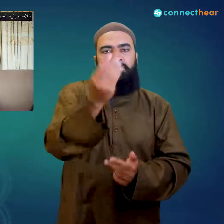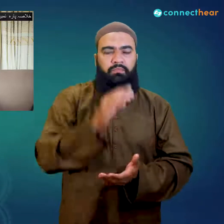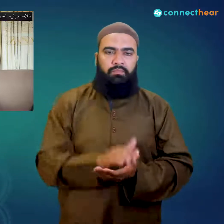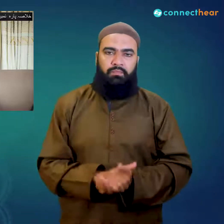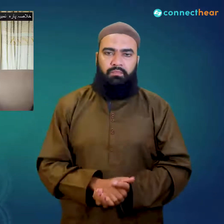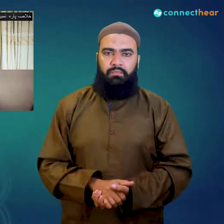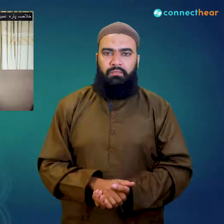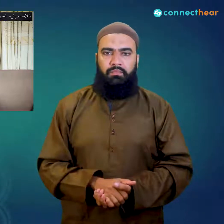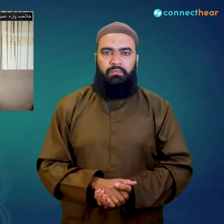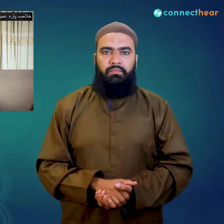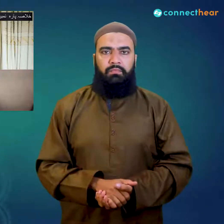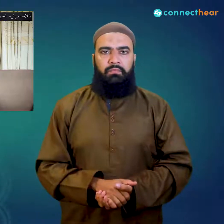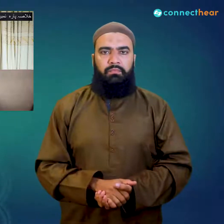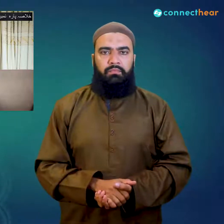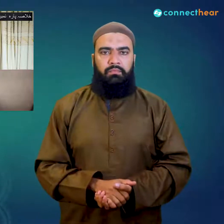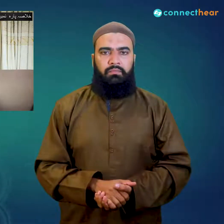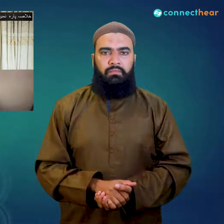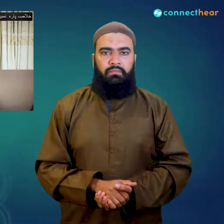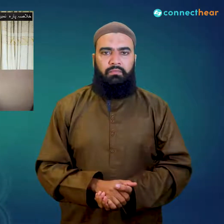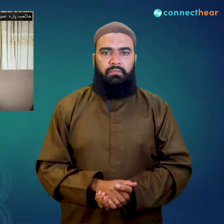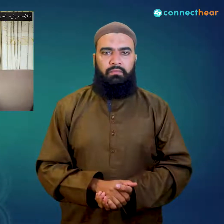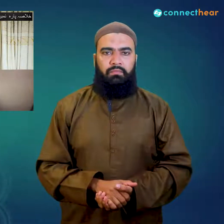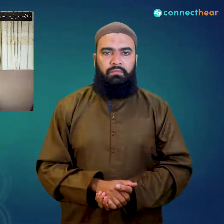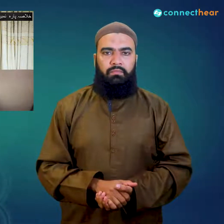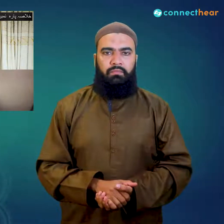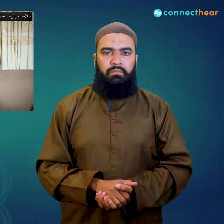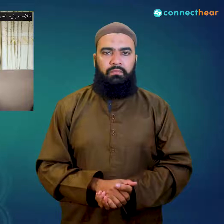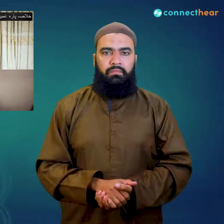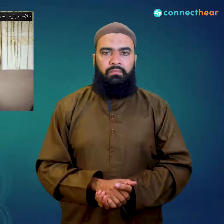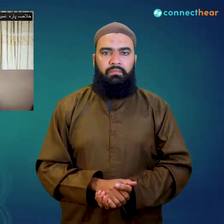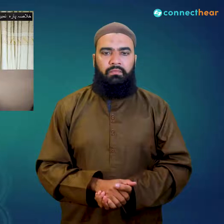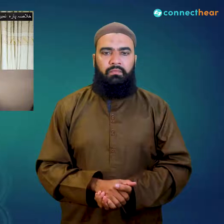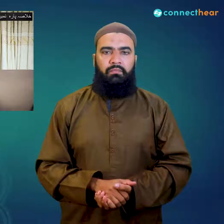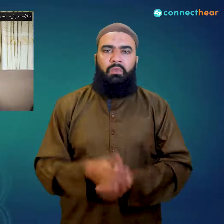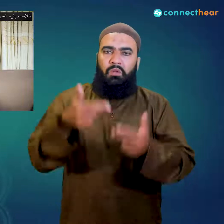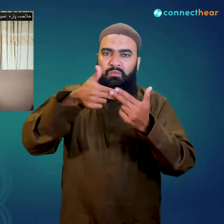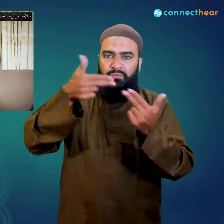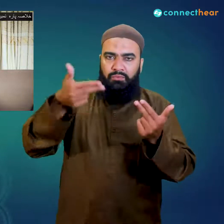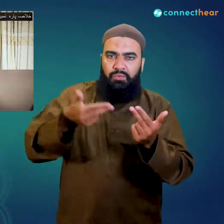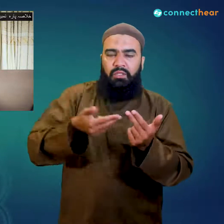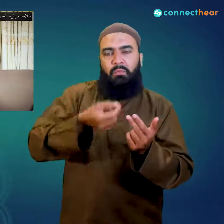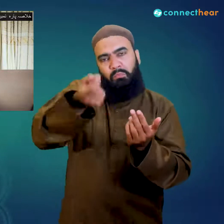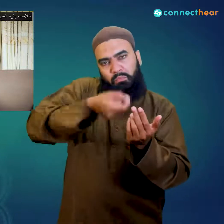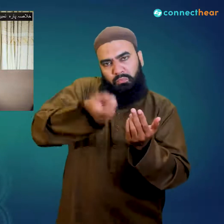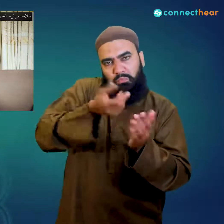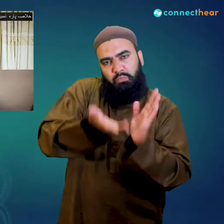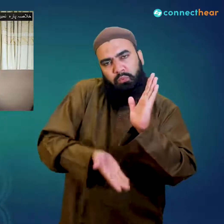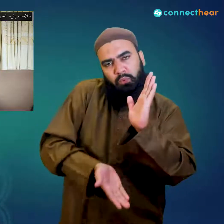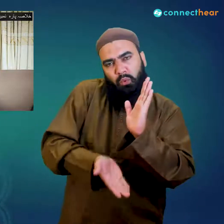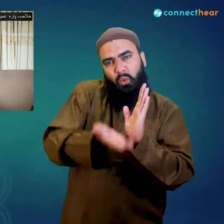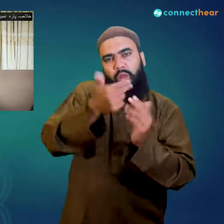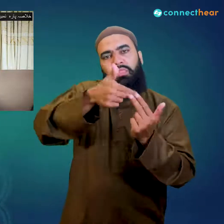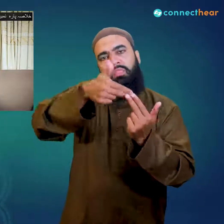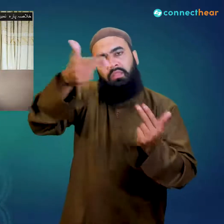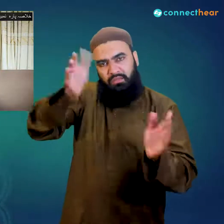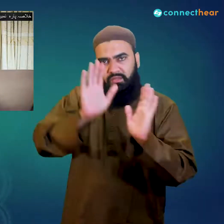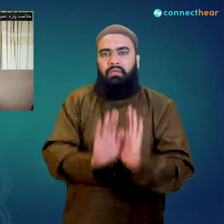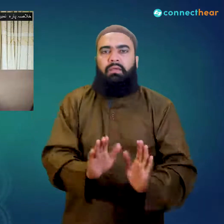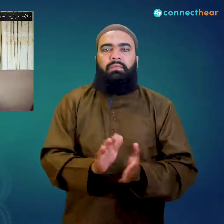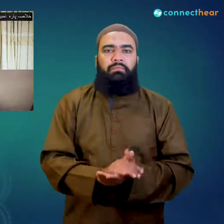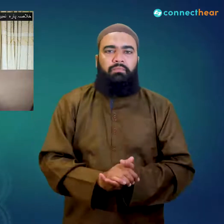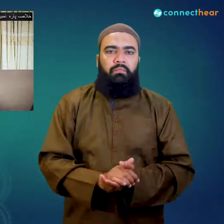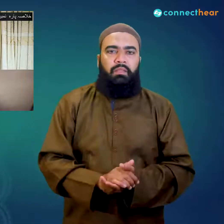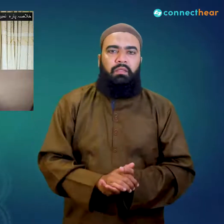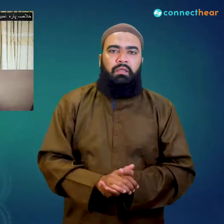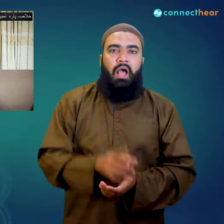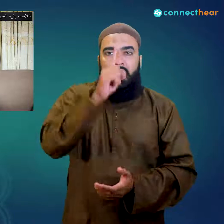رَبُّكَ لِلْمَلَائِكَةِ إِنِّي جَاعِلٌ فِي الْأَرْضِ خلیفہ، تفصیلی واقعہ، یہ قرآن مجید کا پہلا واقعہ ہے جس کو اللہ